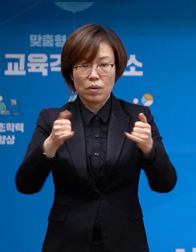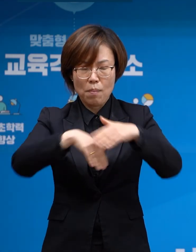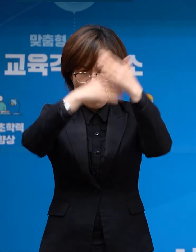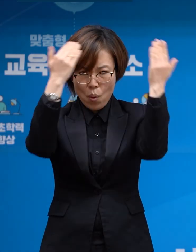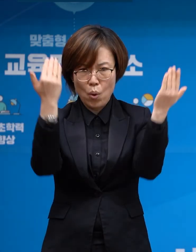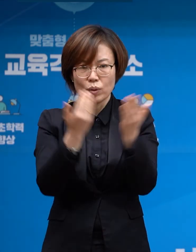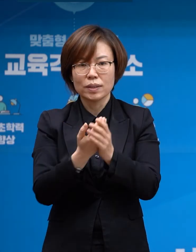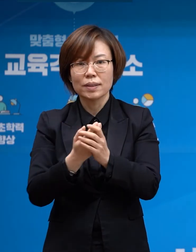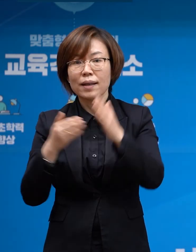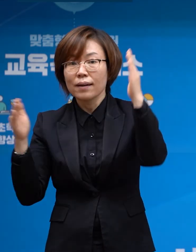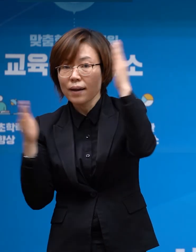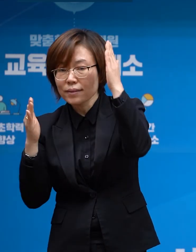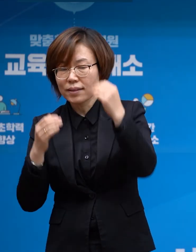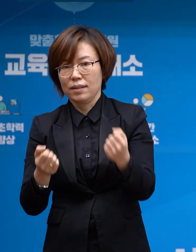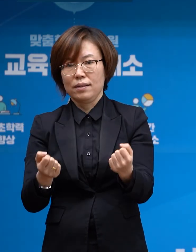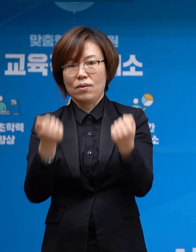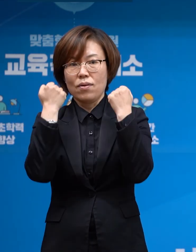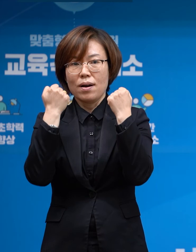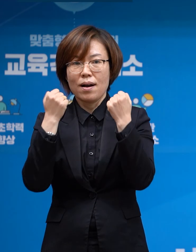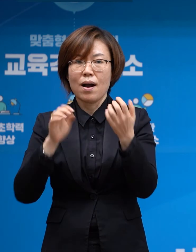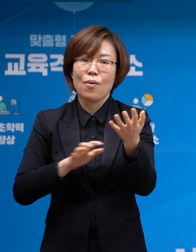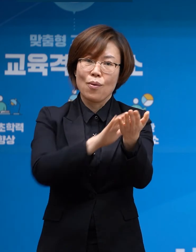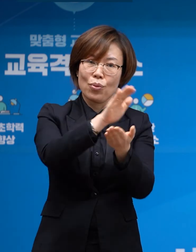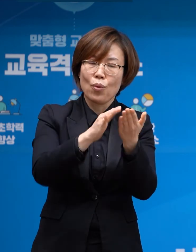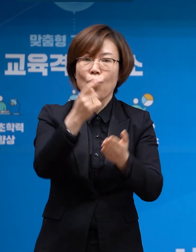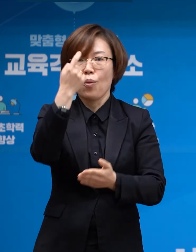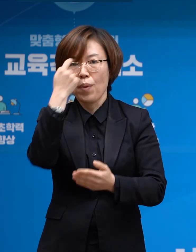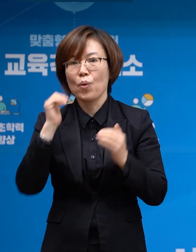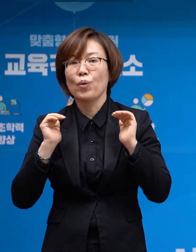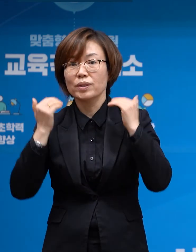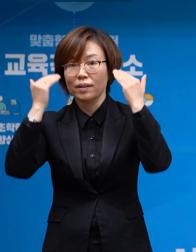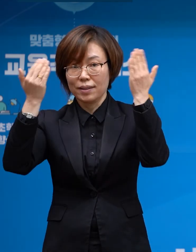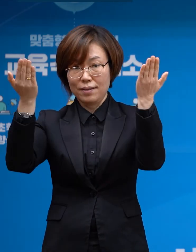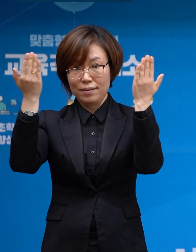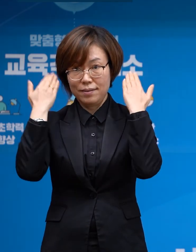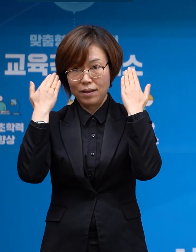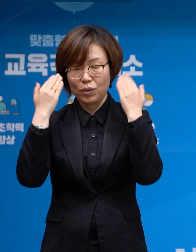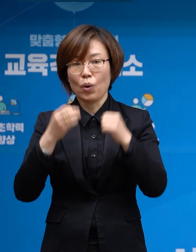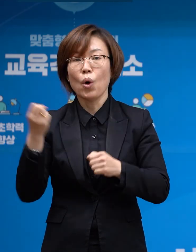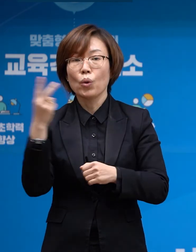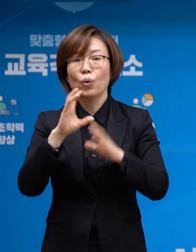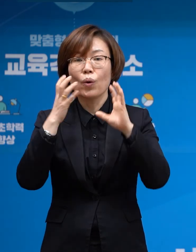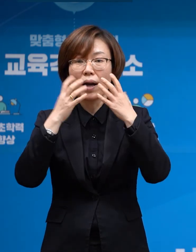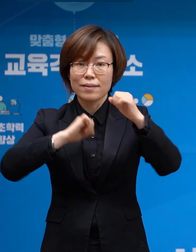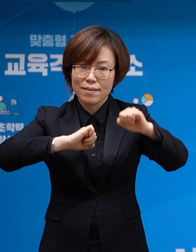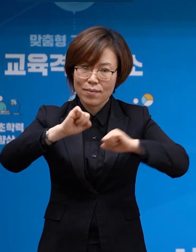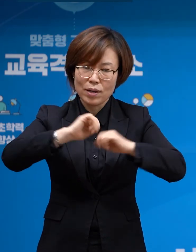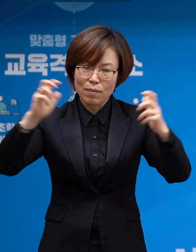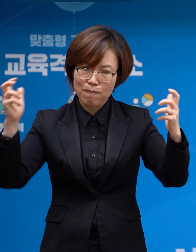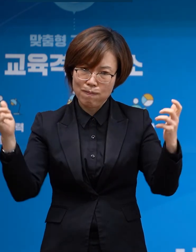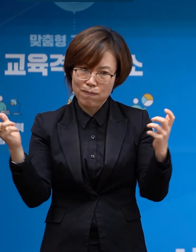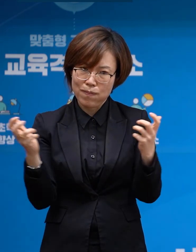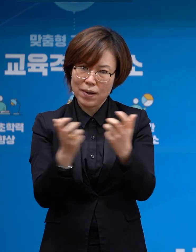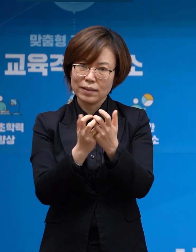우리 아이들이 건강하게 뛰놀며 배우고 성장하는 학교가 아이들의